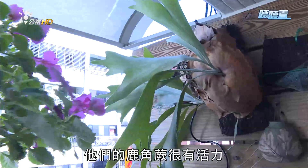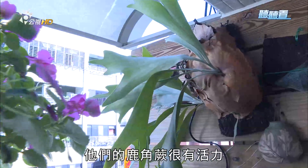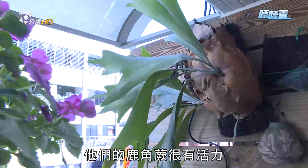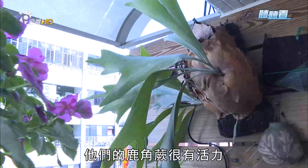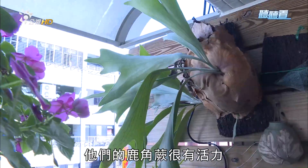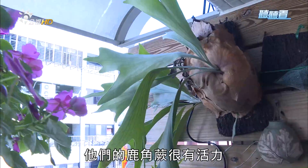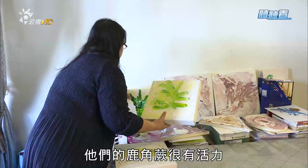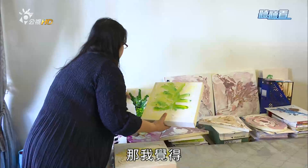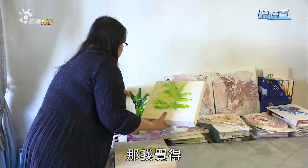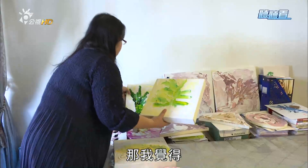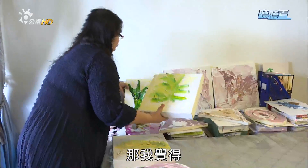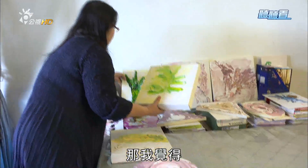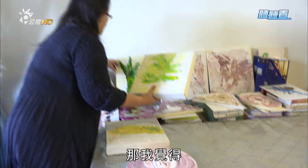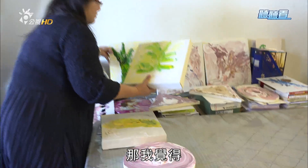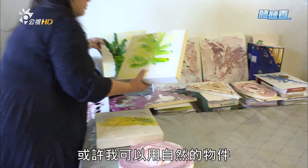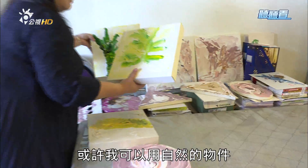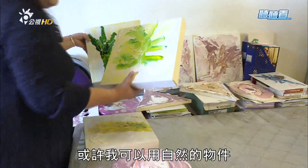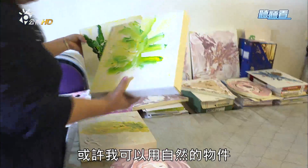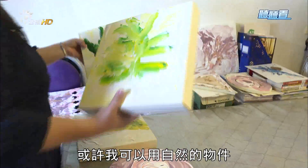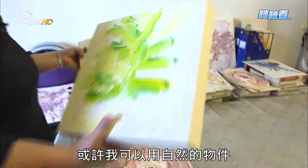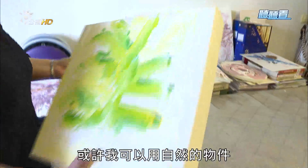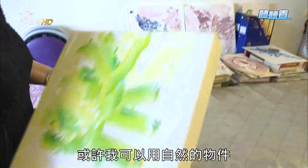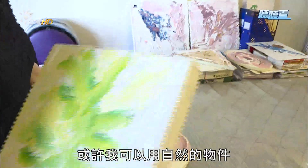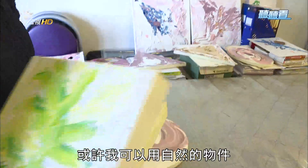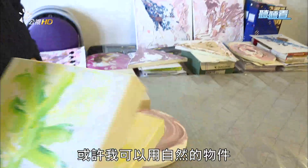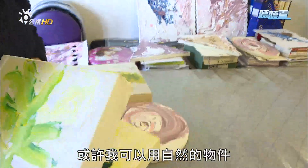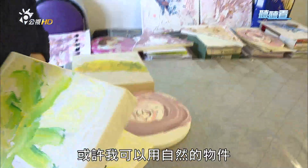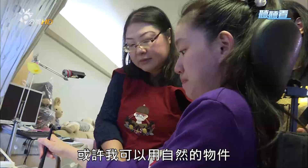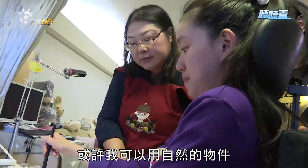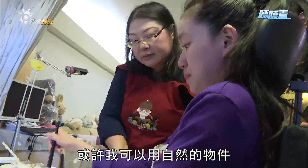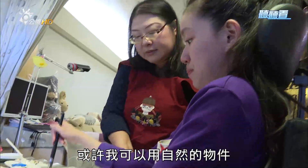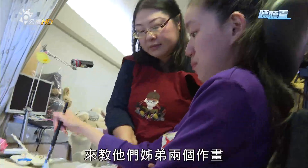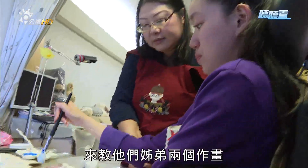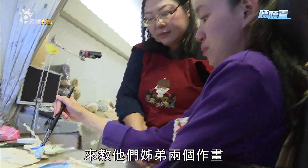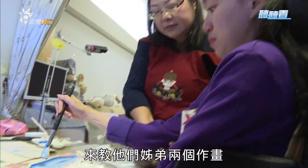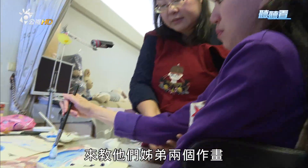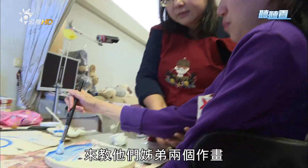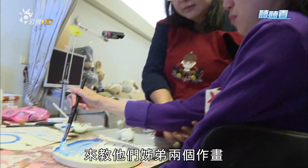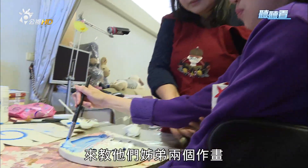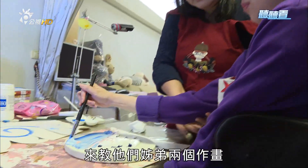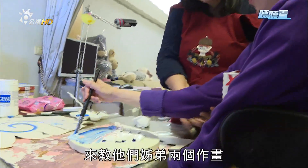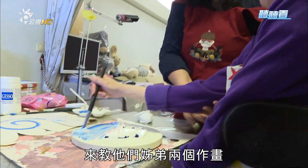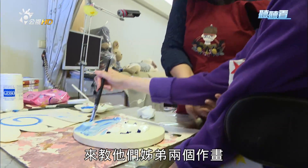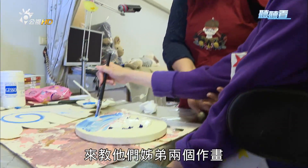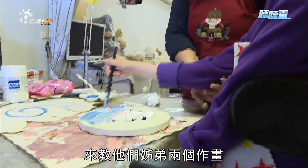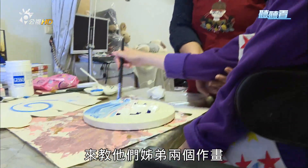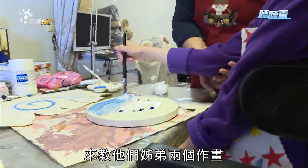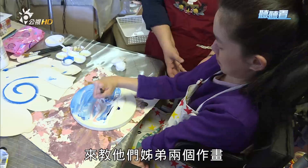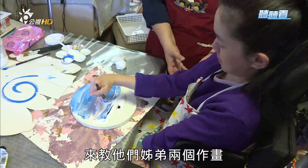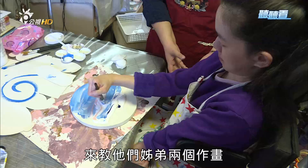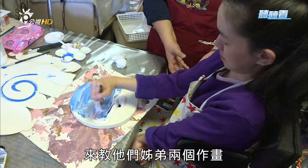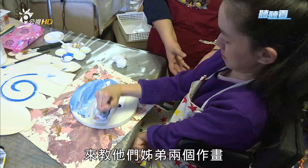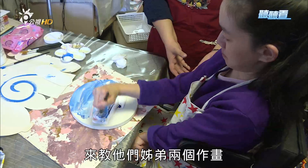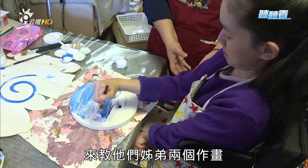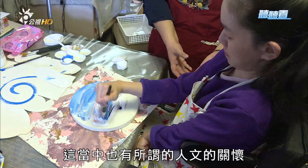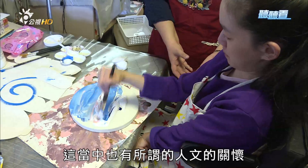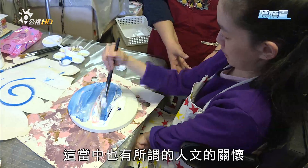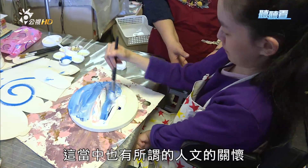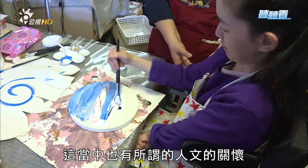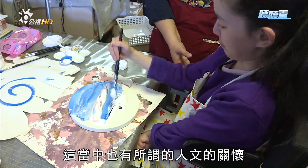力。那我觉得或许我可以用自然的物件，然后来教他们姐弟两个作画，然后这当中呢也